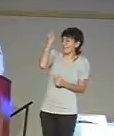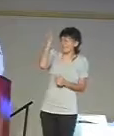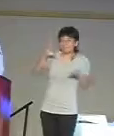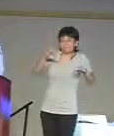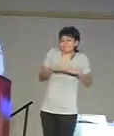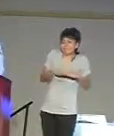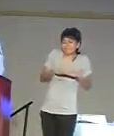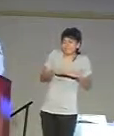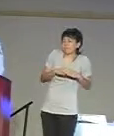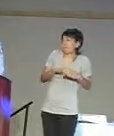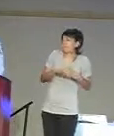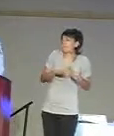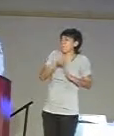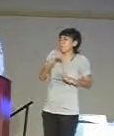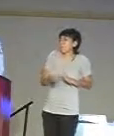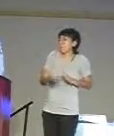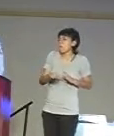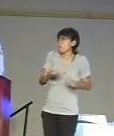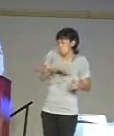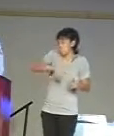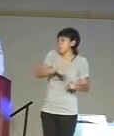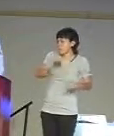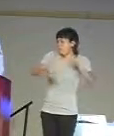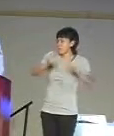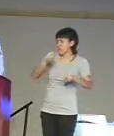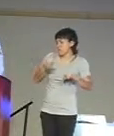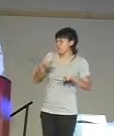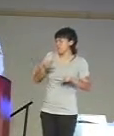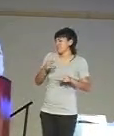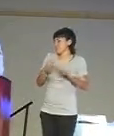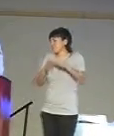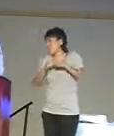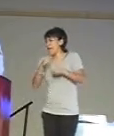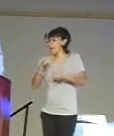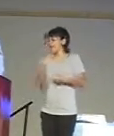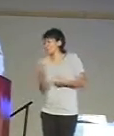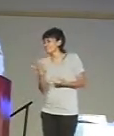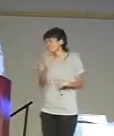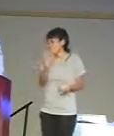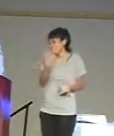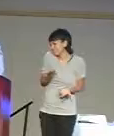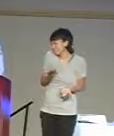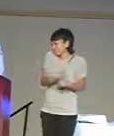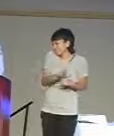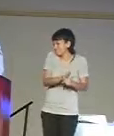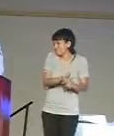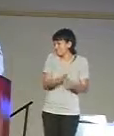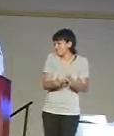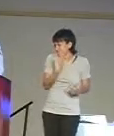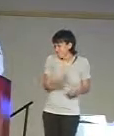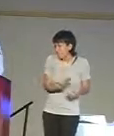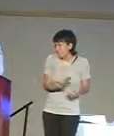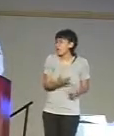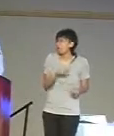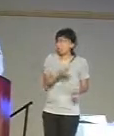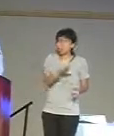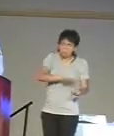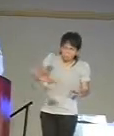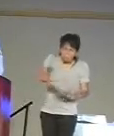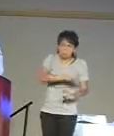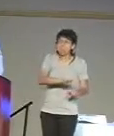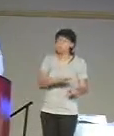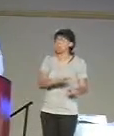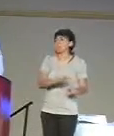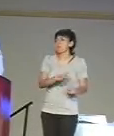entre las clases sociales más favorecidas, en donde por supuesto también se espera que el nivel de educación y de